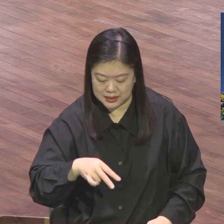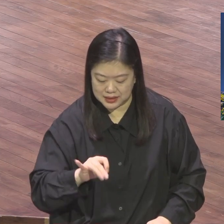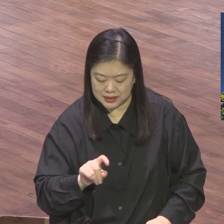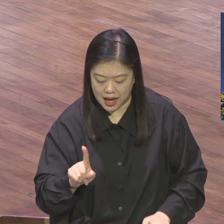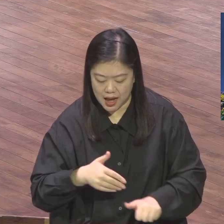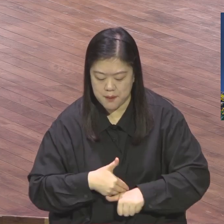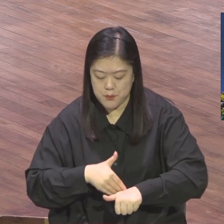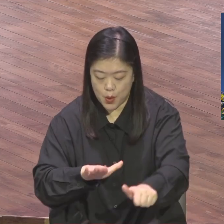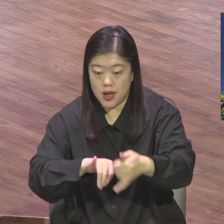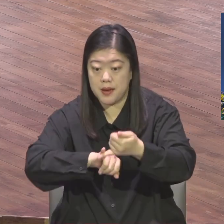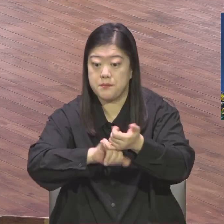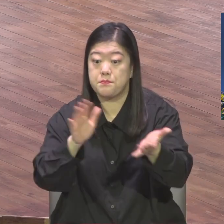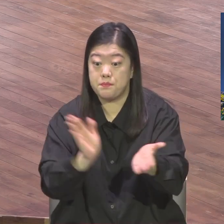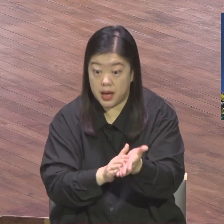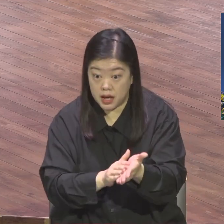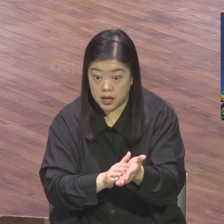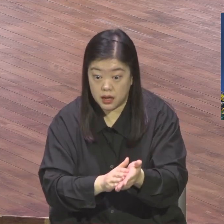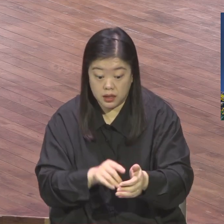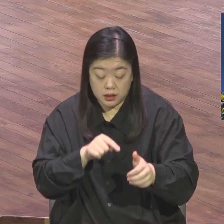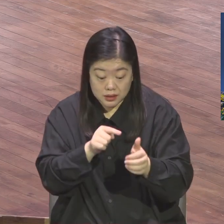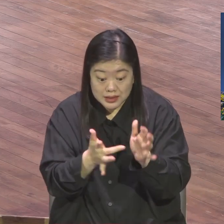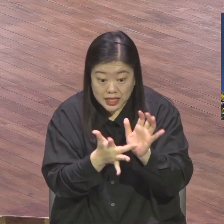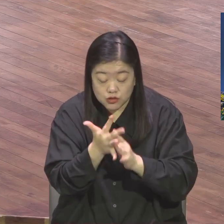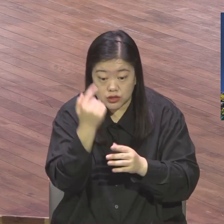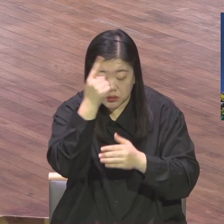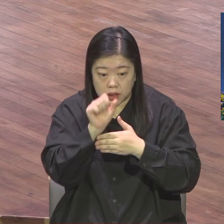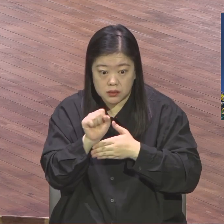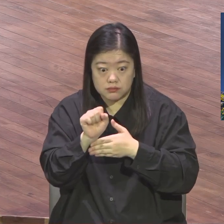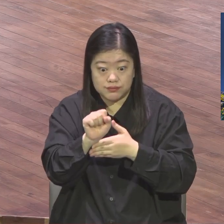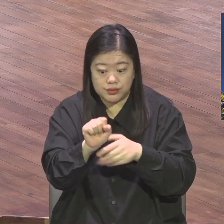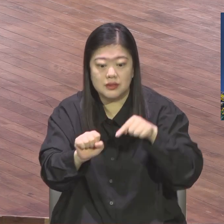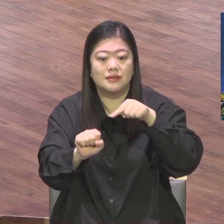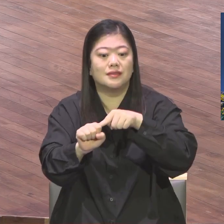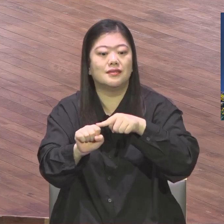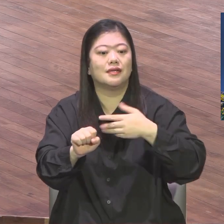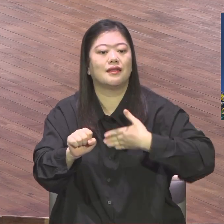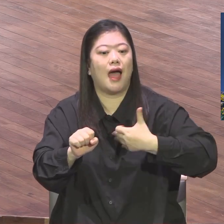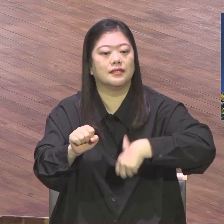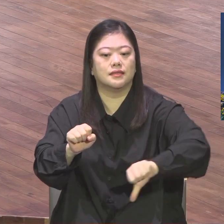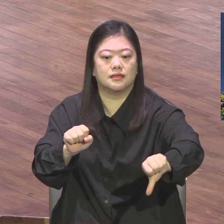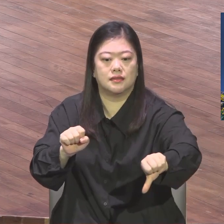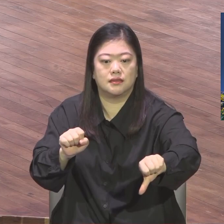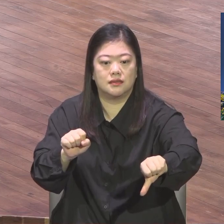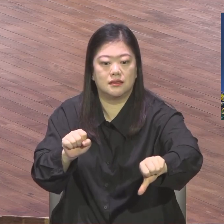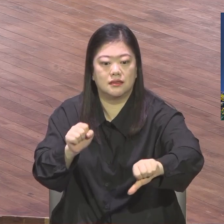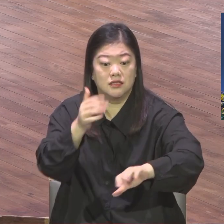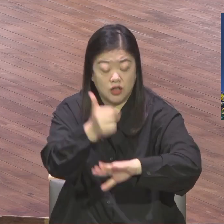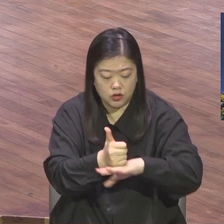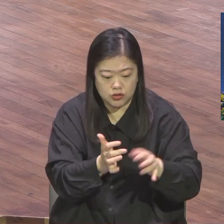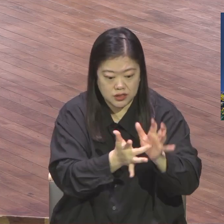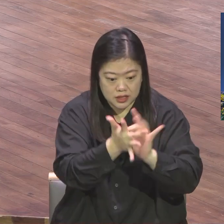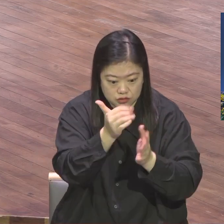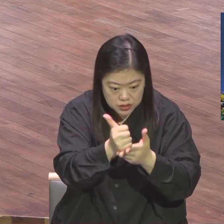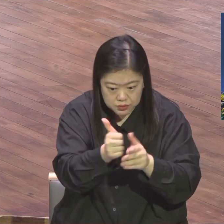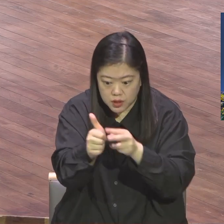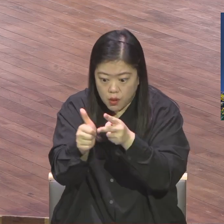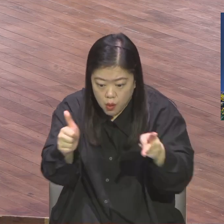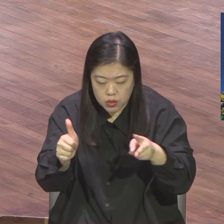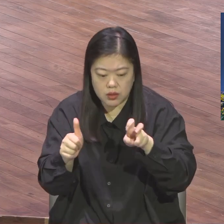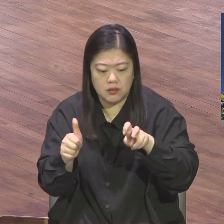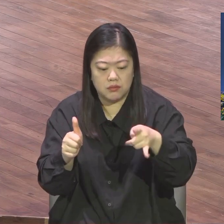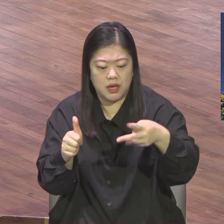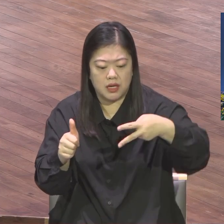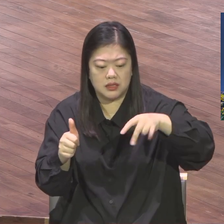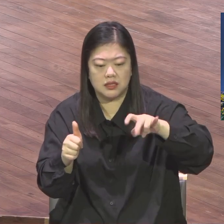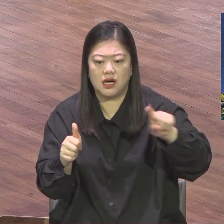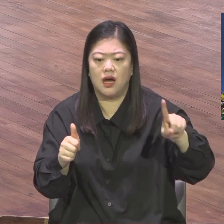이 두 말을 쓰면요 철장 권세로 온 세상을 정복하는 왕인 동시에 우리가 가진 모든